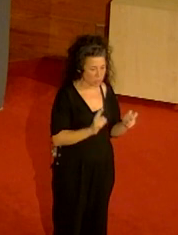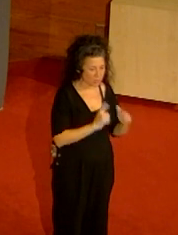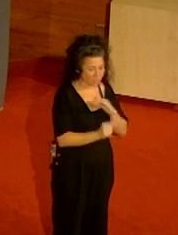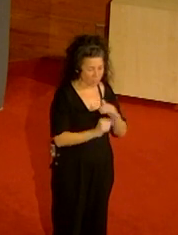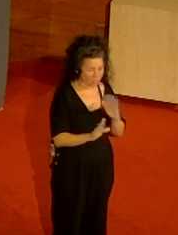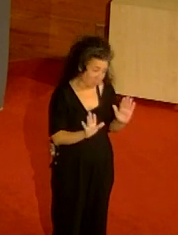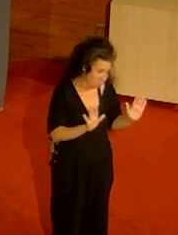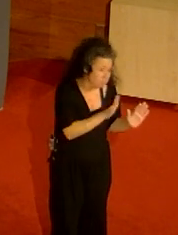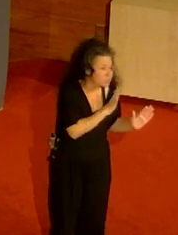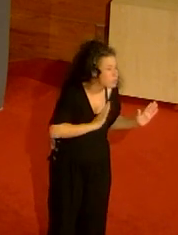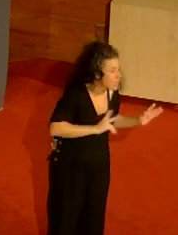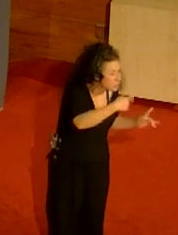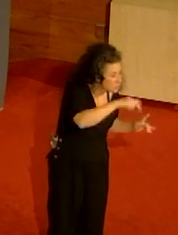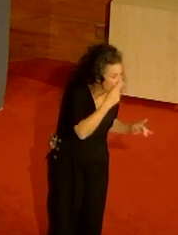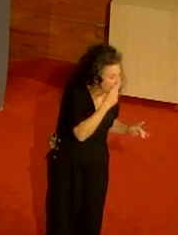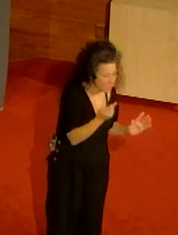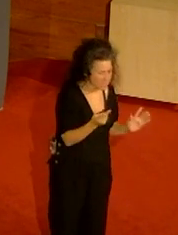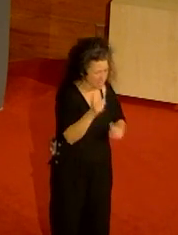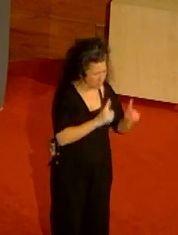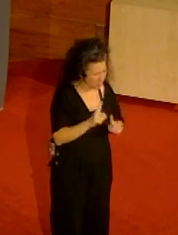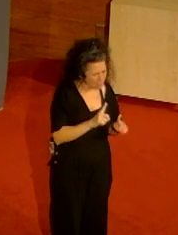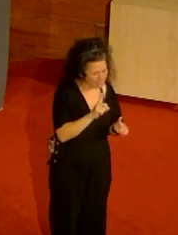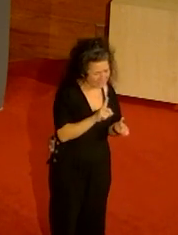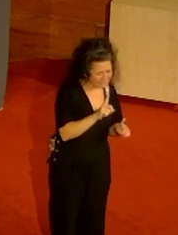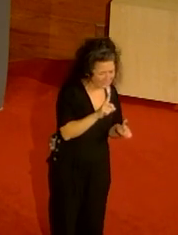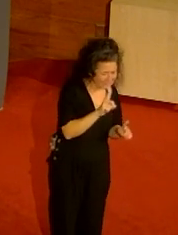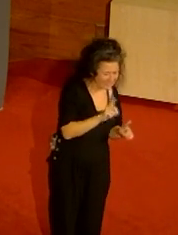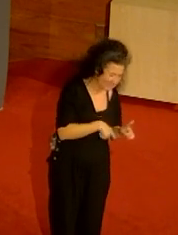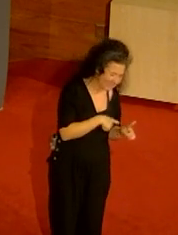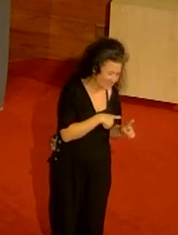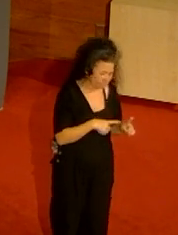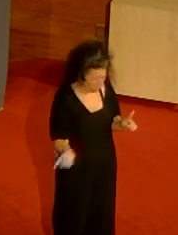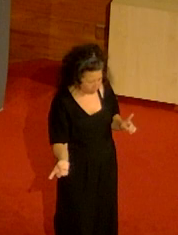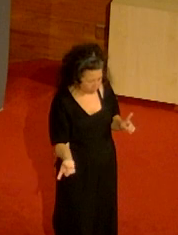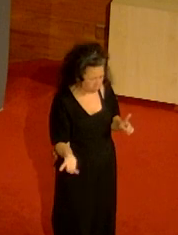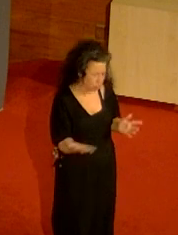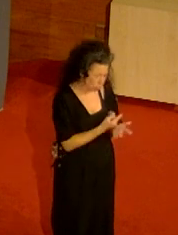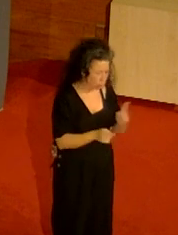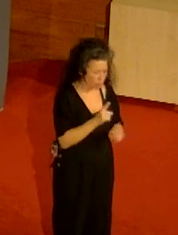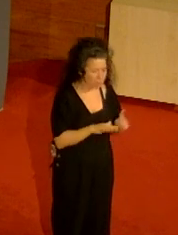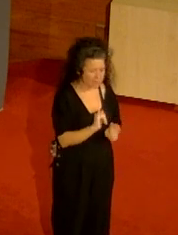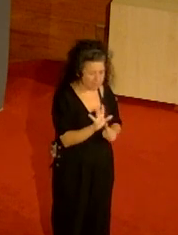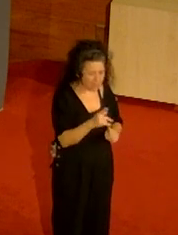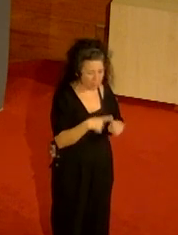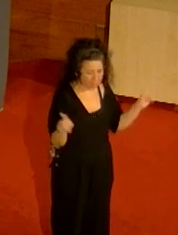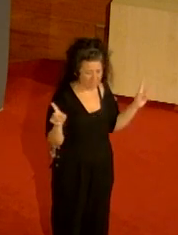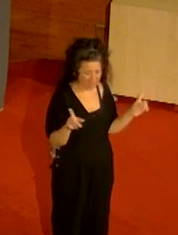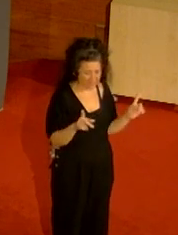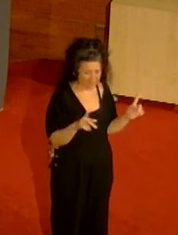Si tenemos todos los mismos problemas, no y sí. Todos tenemos problemas, pero diferentes. Entonces, un medio